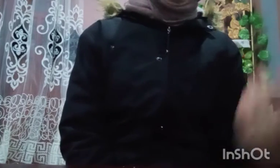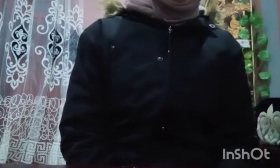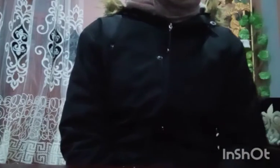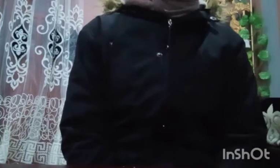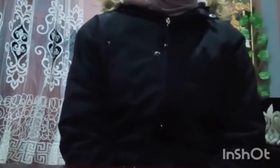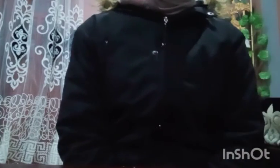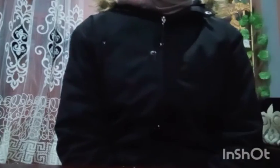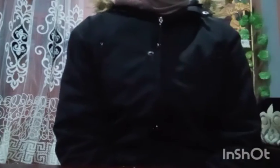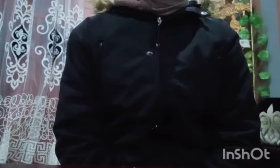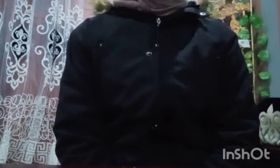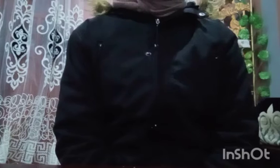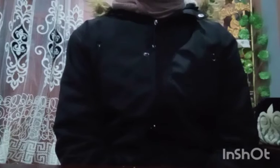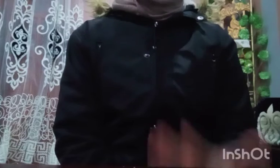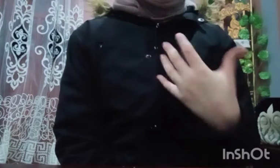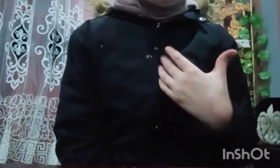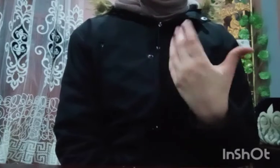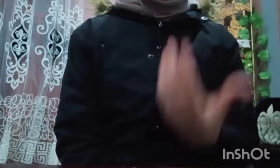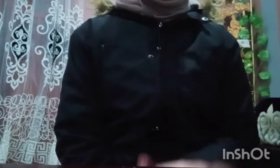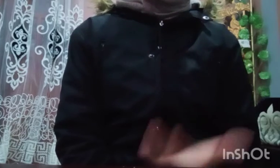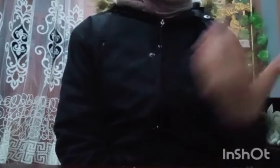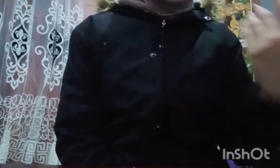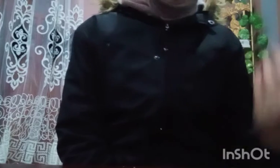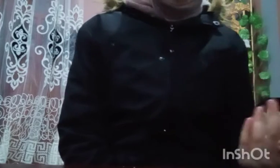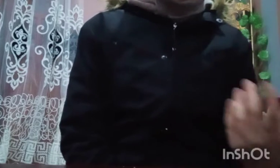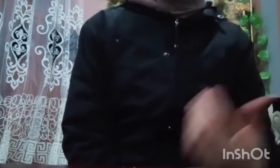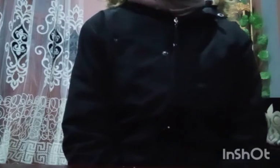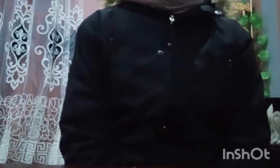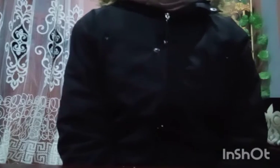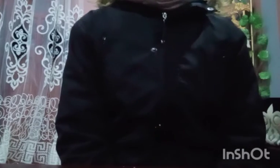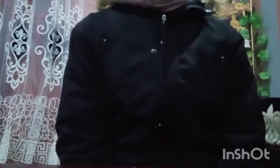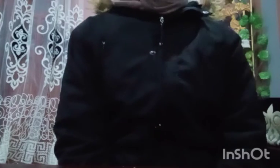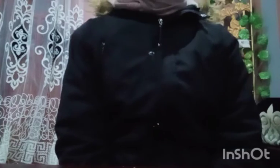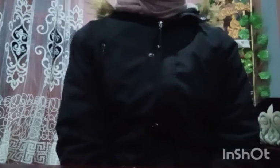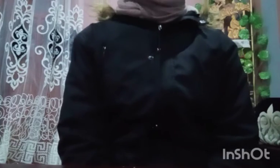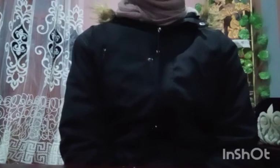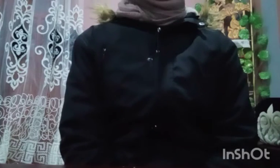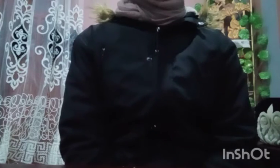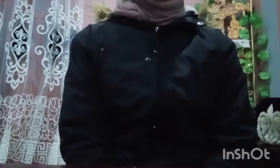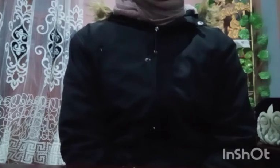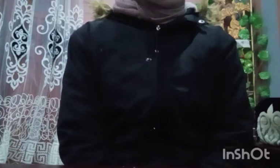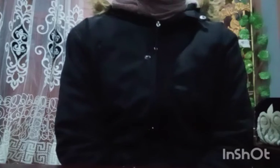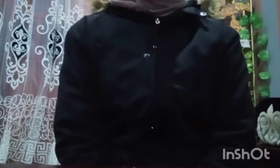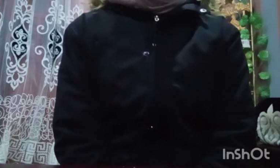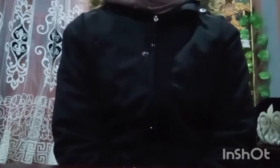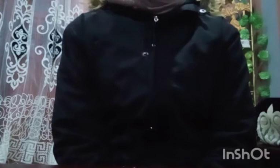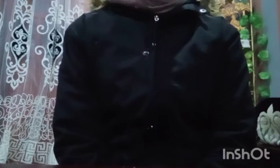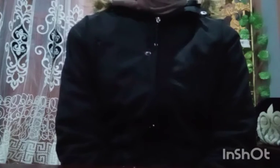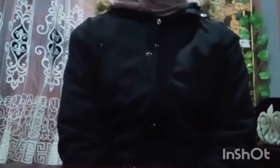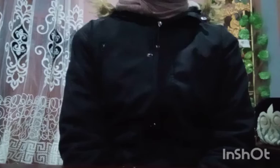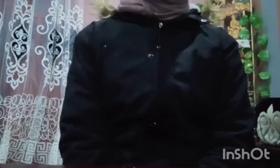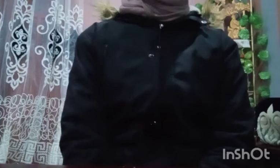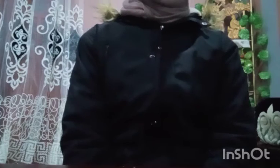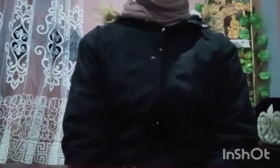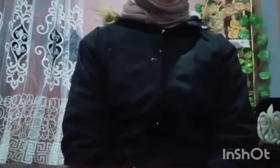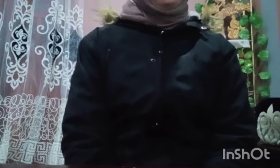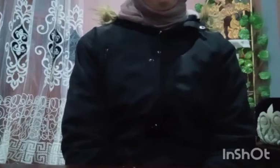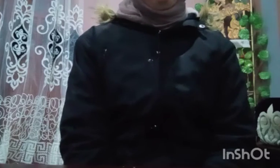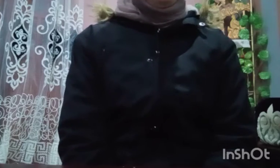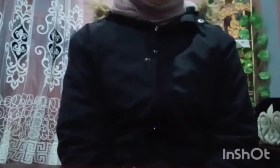عدات يعني كيما نقول العام اللي عدى وكيفاش صرات. طبعا انا كنت من قبل اكثر شخص يخاف